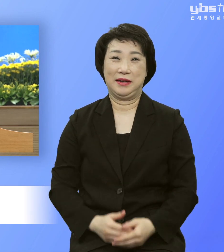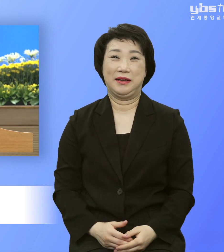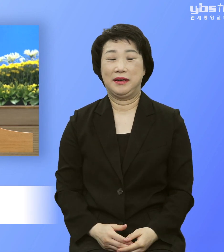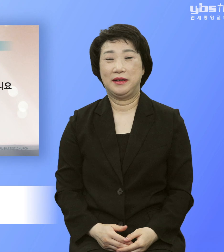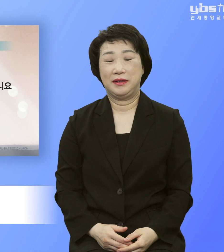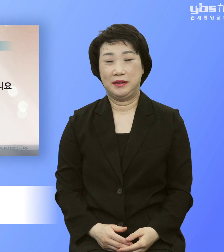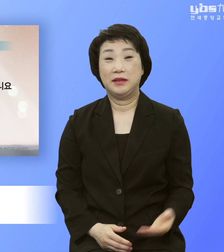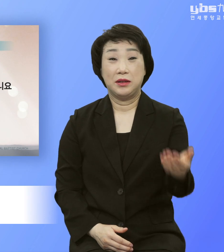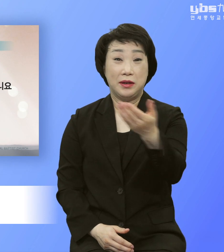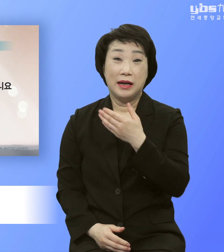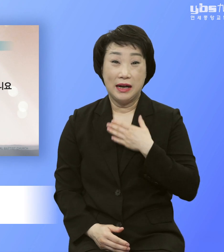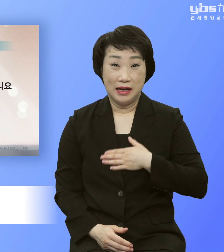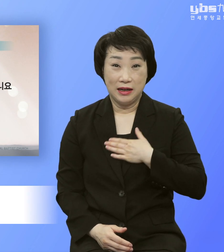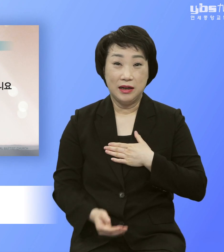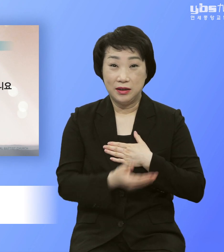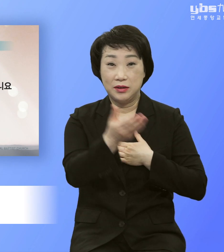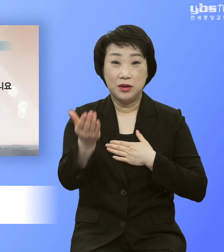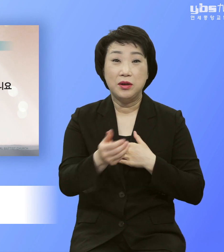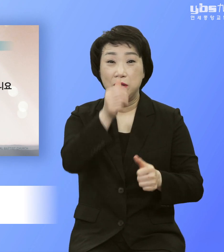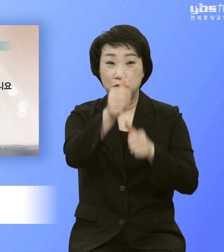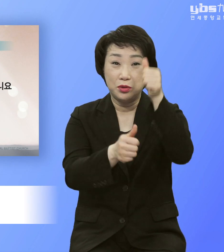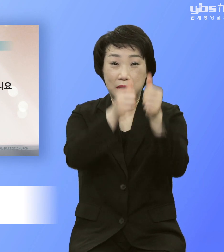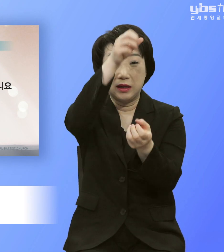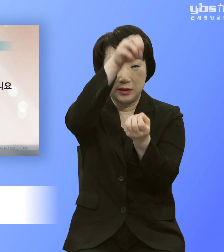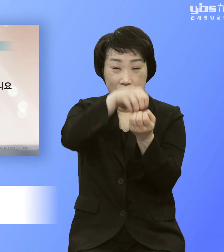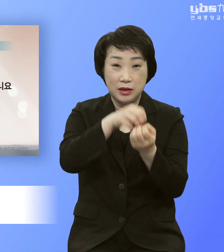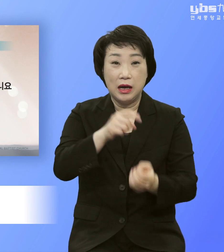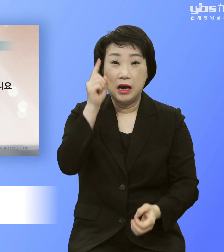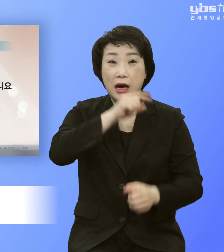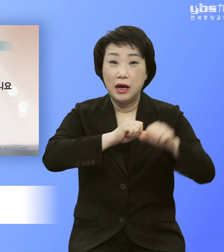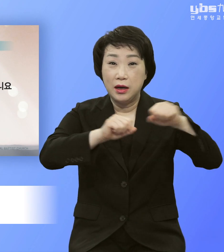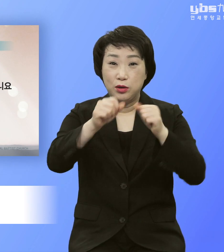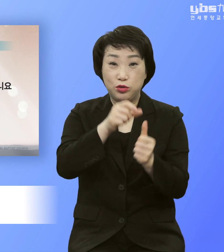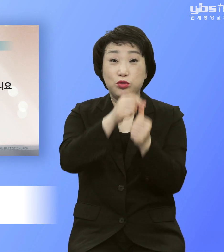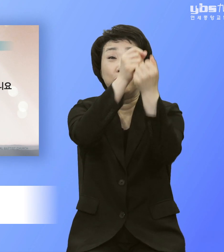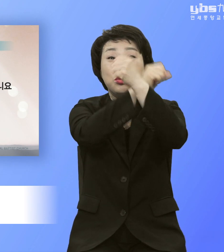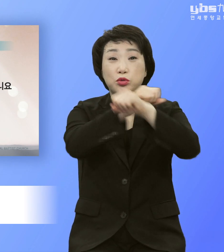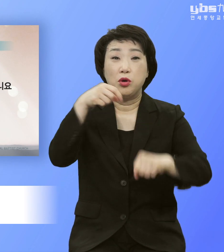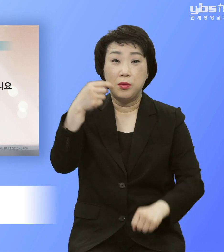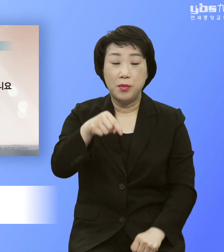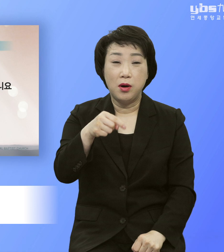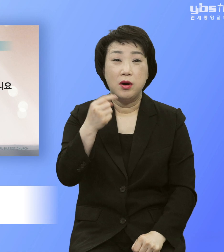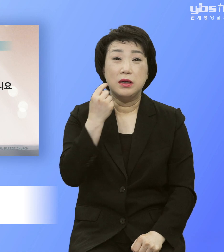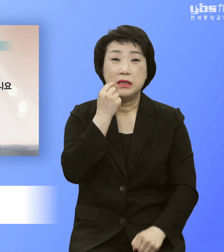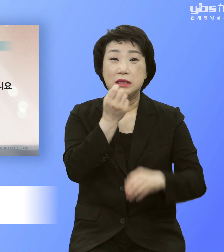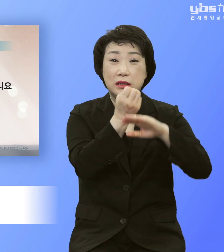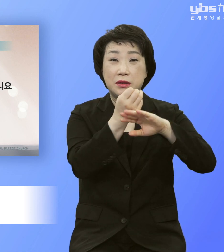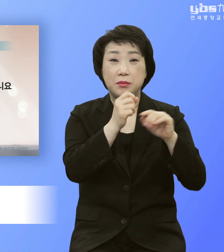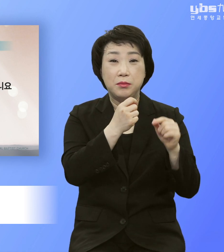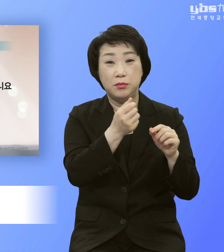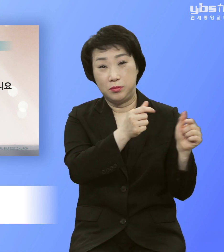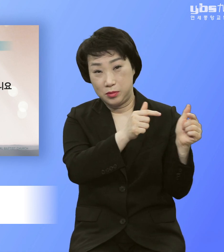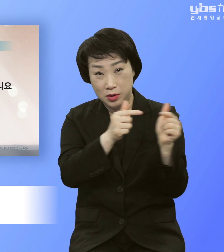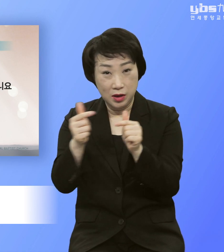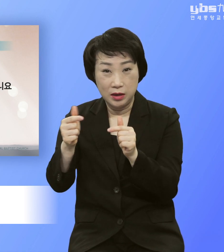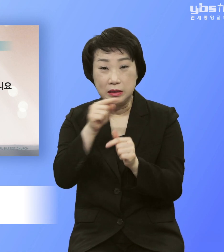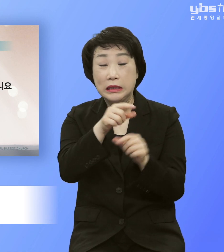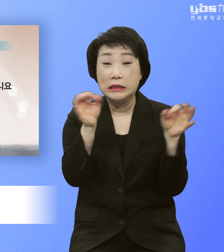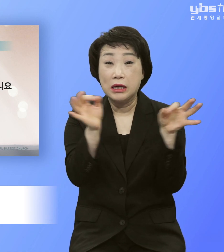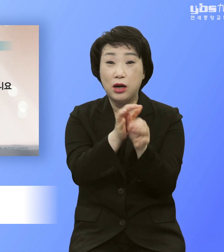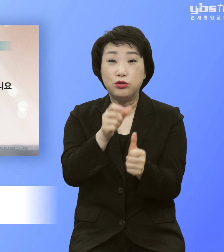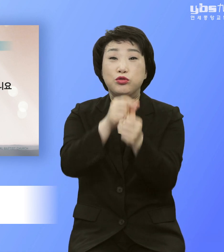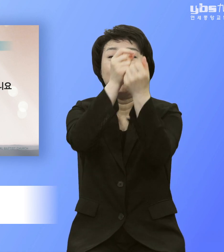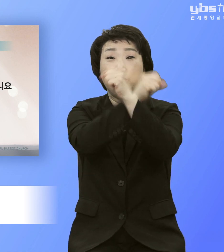대독합니다. 너희가 알거니와 너희 조상의 유전한 망령된 행실에서 구속된 것은